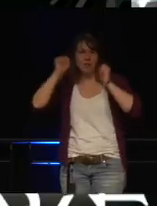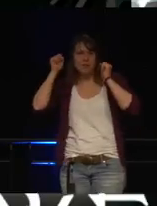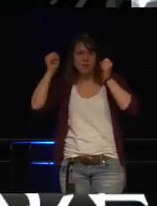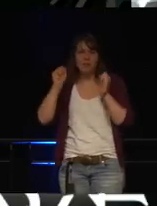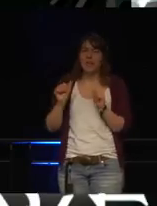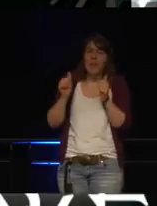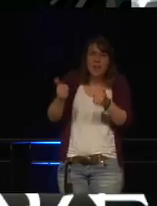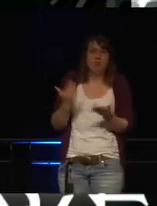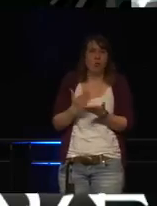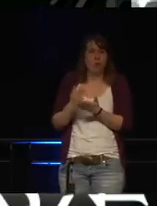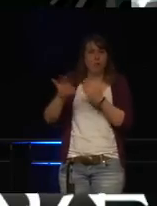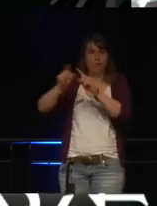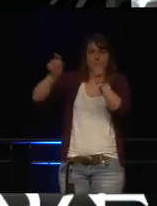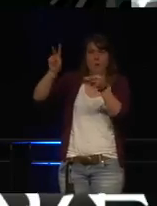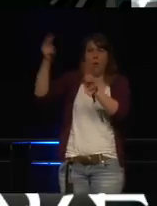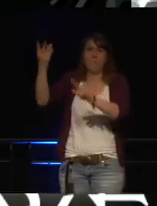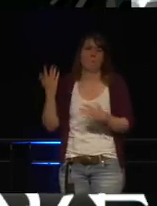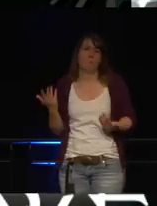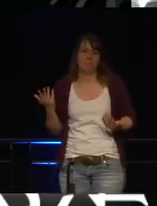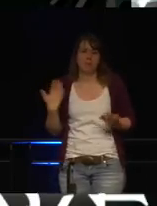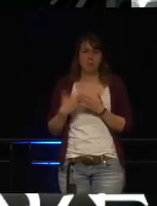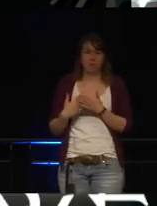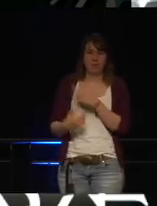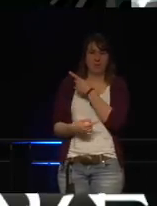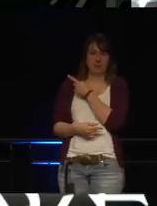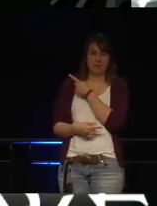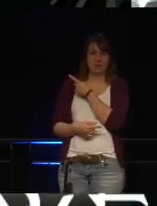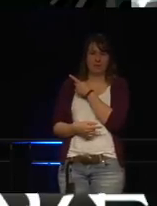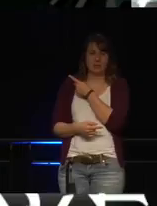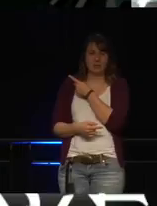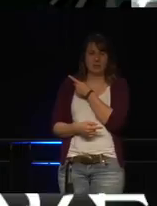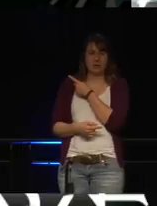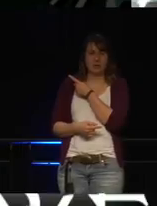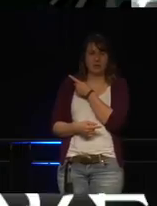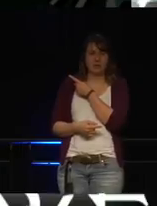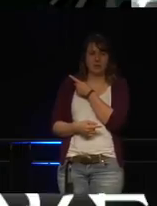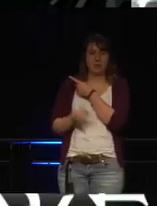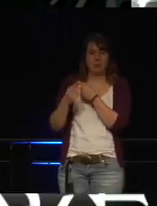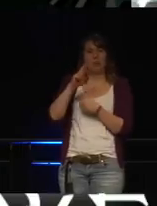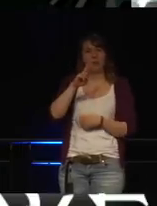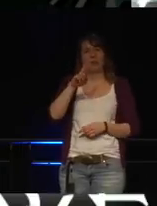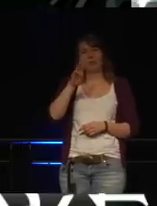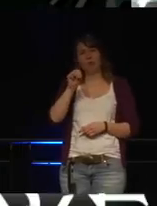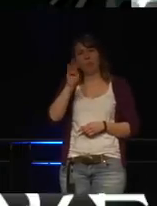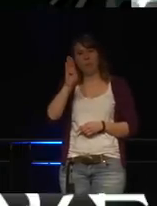para evitar que productores hagan decisiones estúpidas. Por ejemplo, hay un ejemplo de la